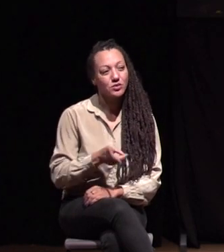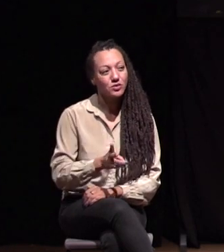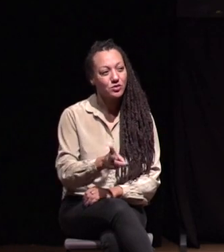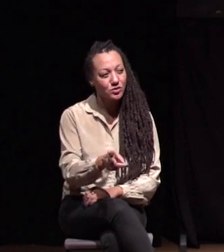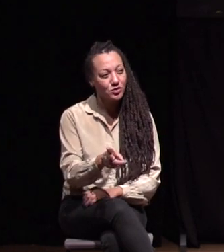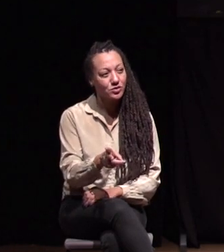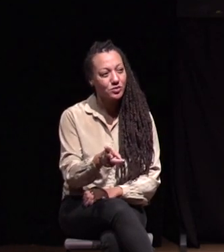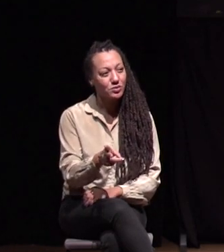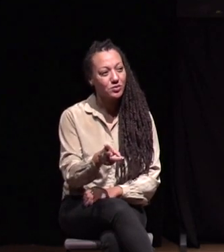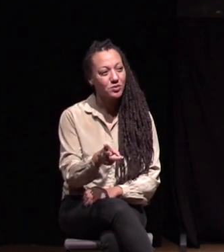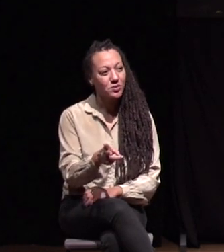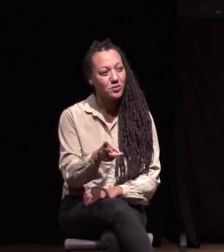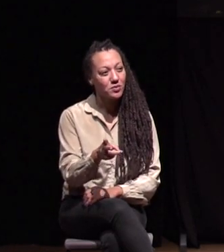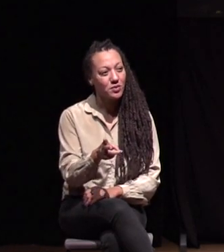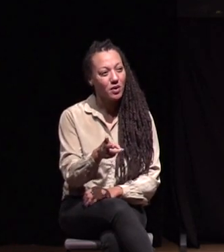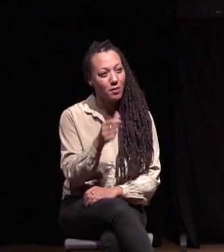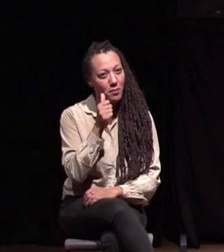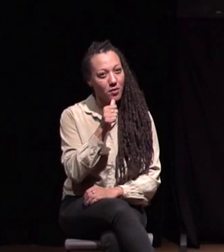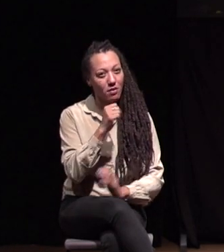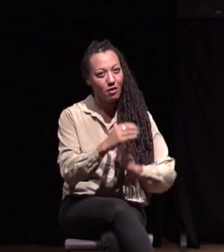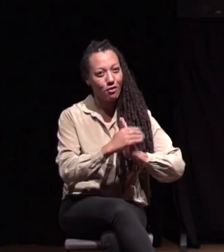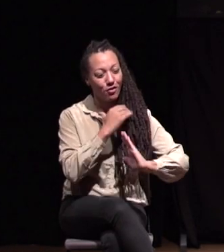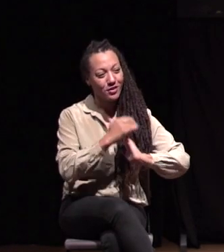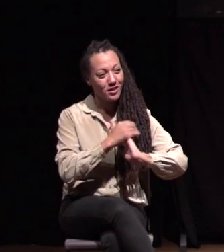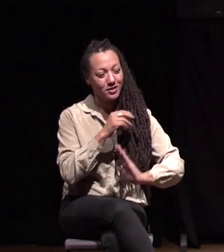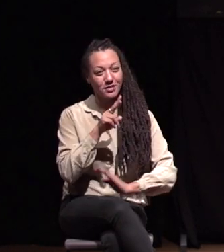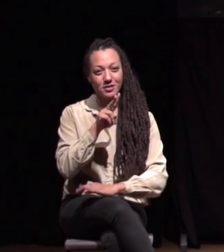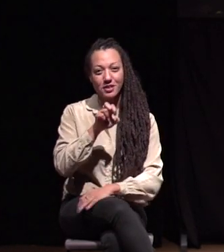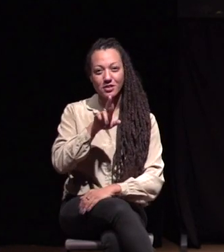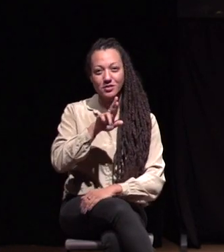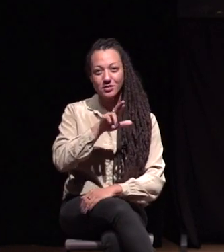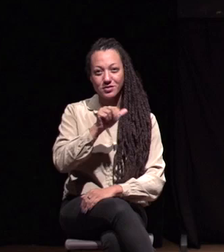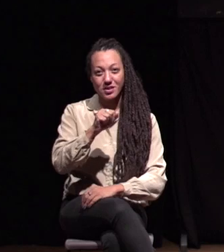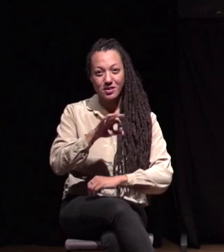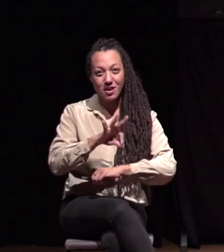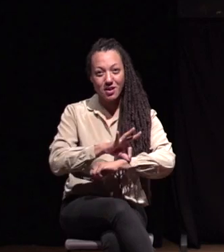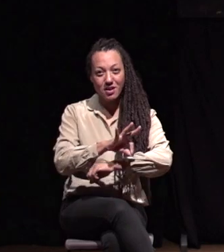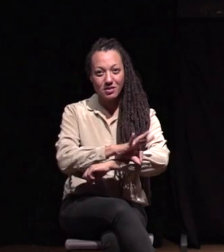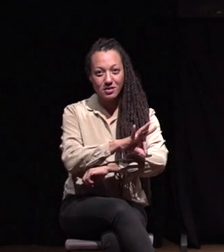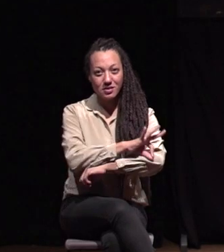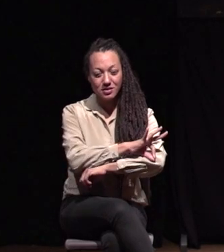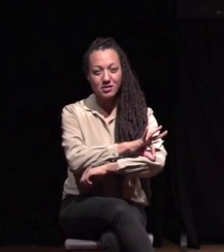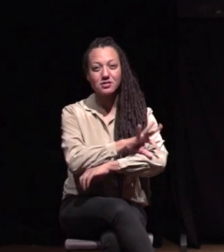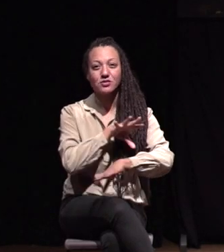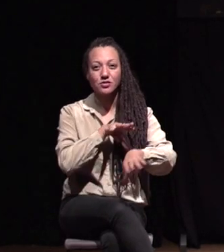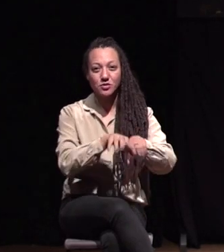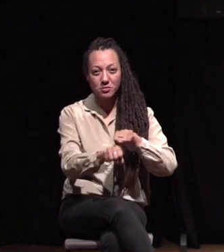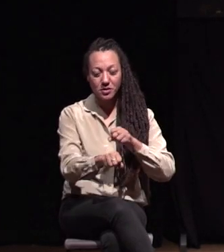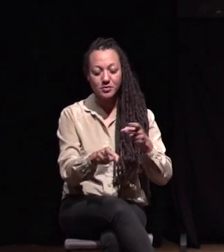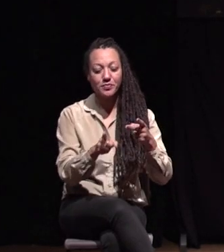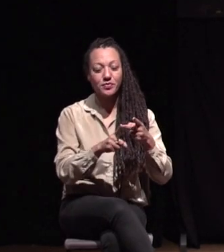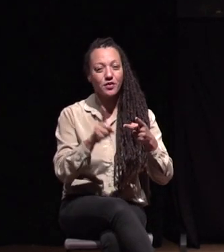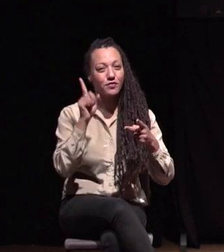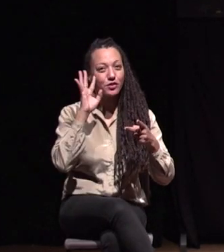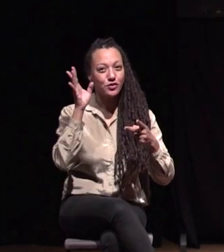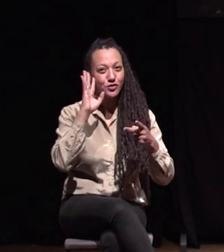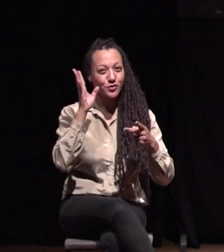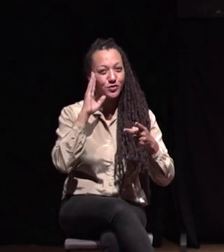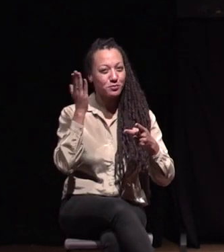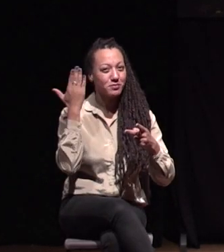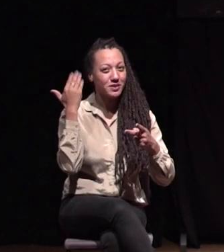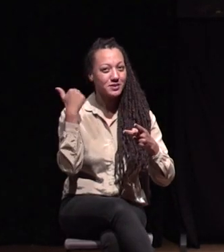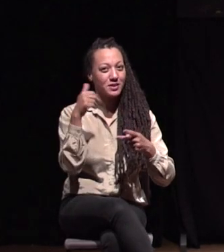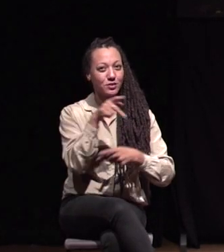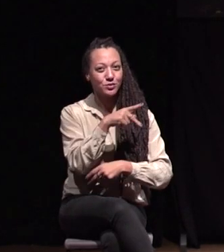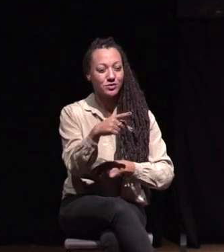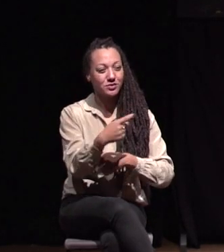sendo uma grande orientadora. Vera é formada como arquiteta, mas também como filósofa. Foi minha professora desde que eu entrei